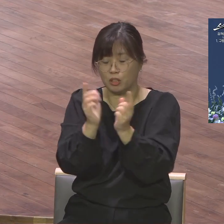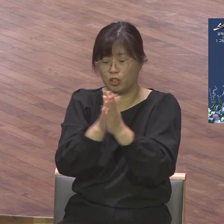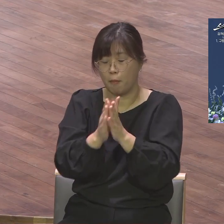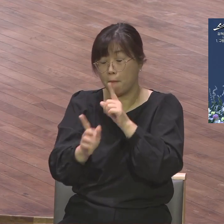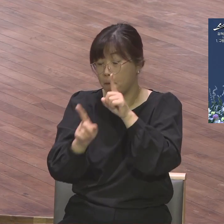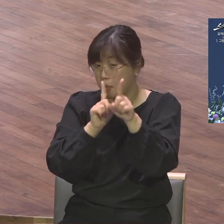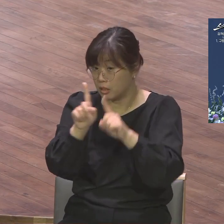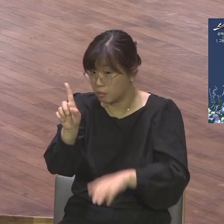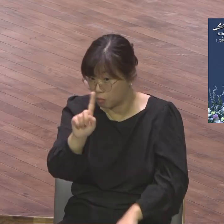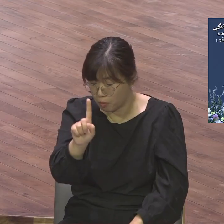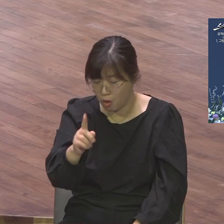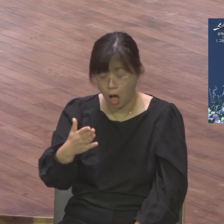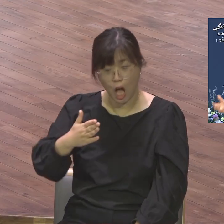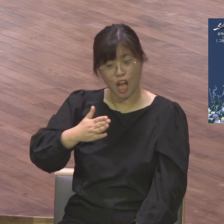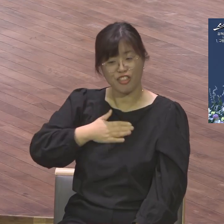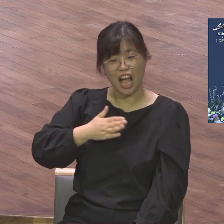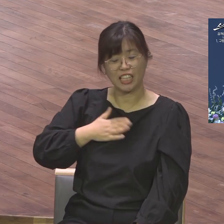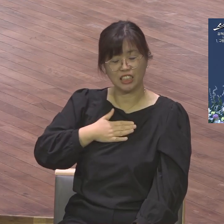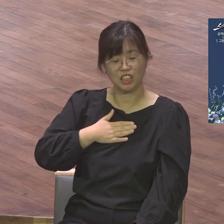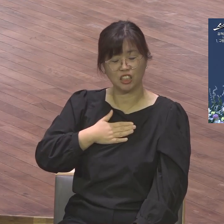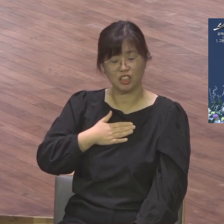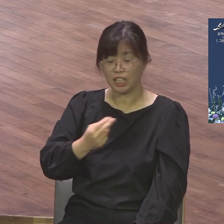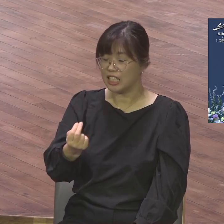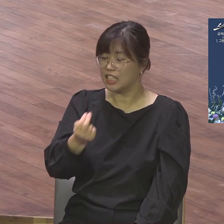이 말씀만 들어도 속이